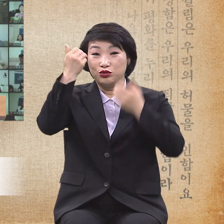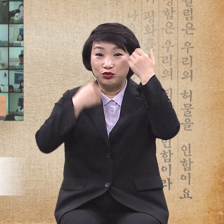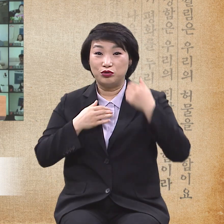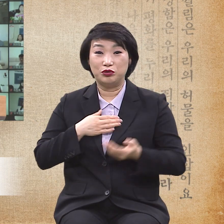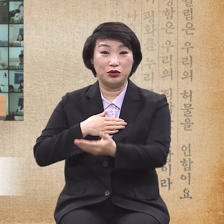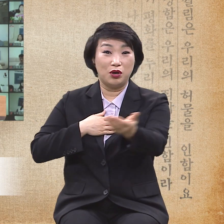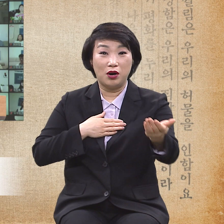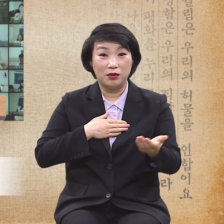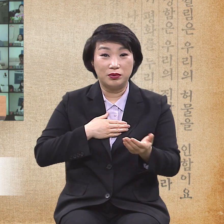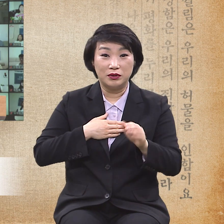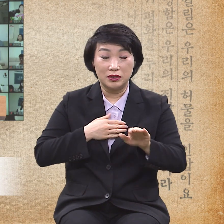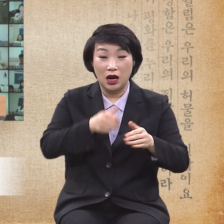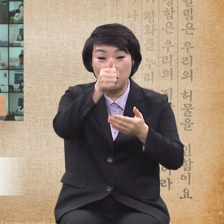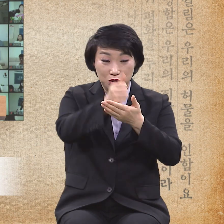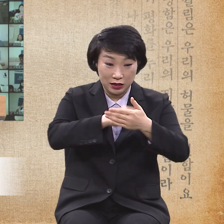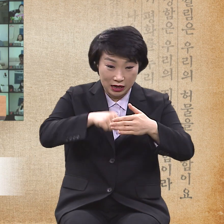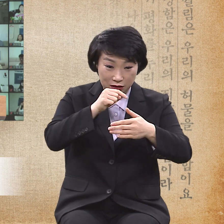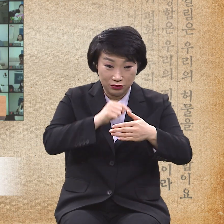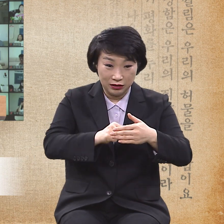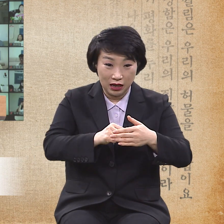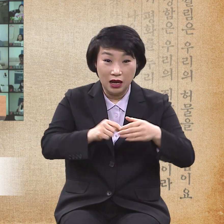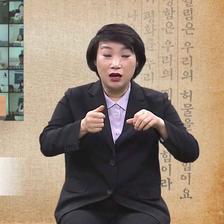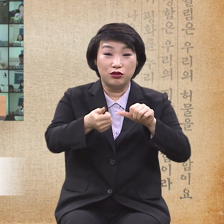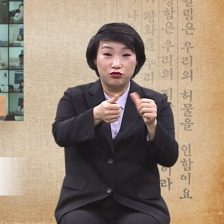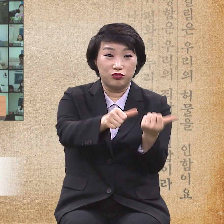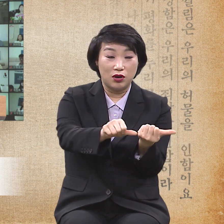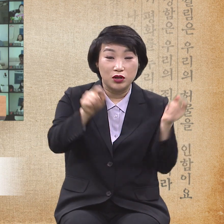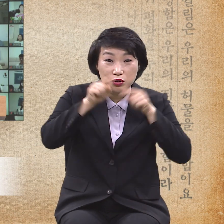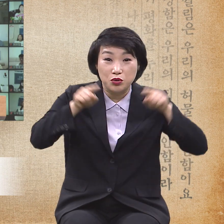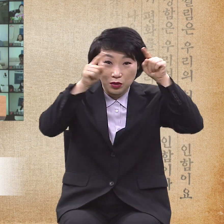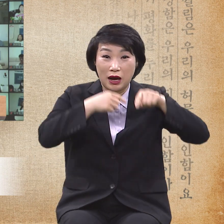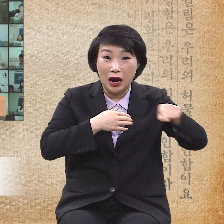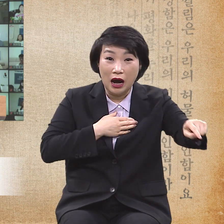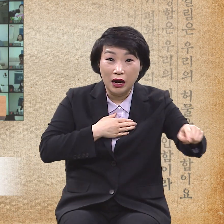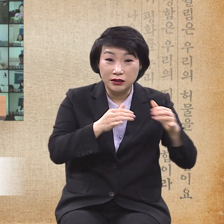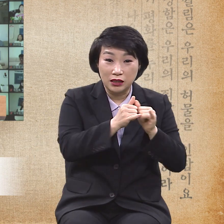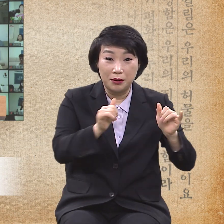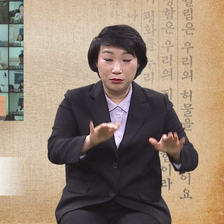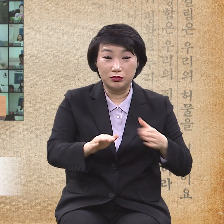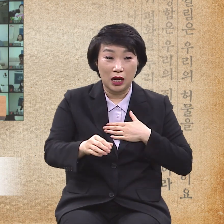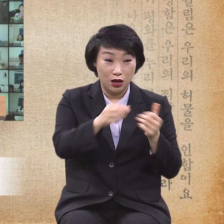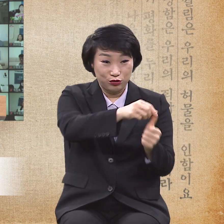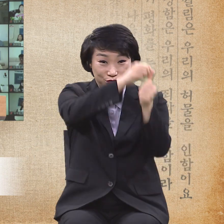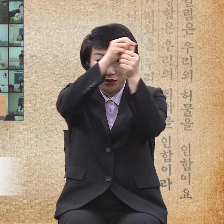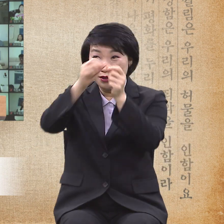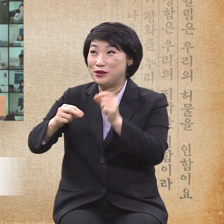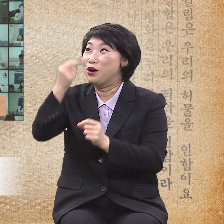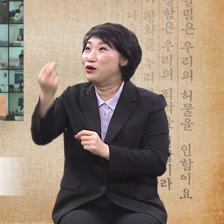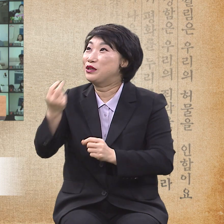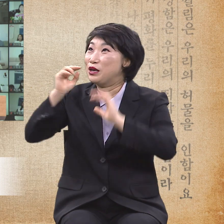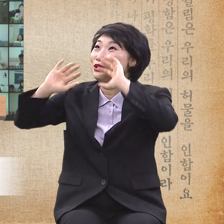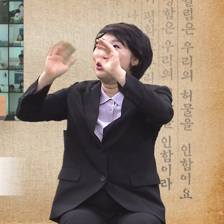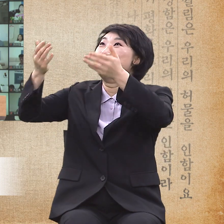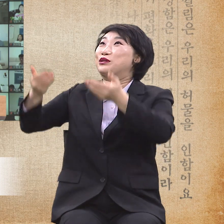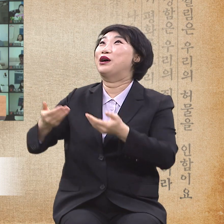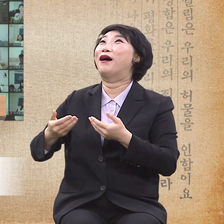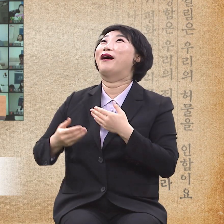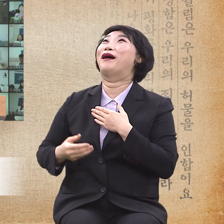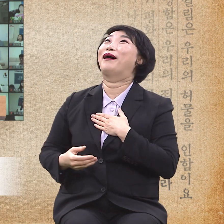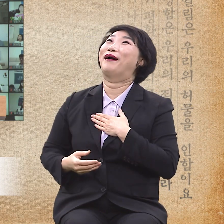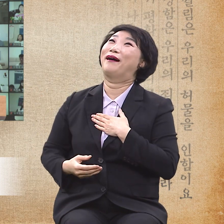누가 죄 아래서 죽어 지옥 갈 자가 살려서 영생과 천국을